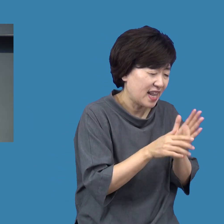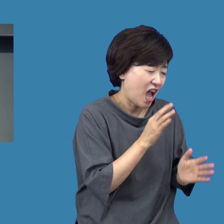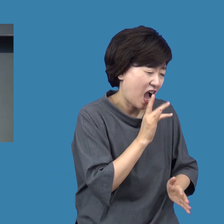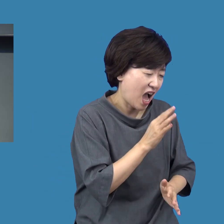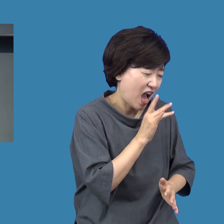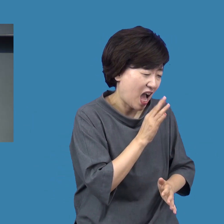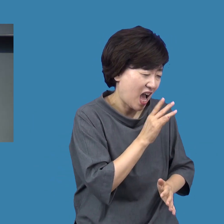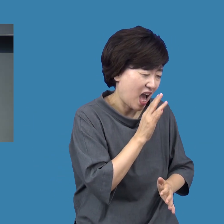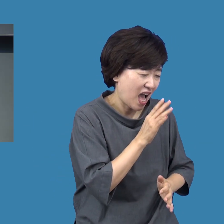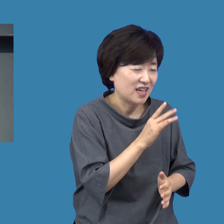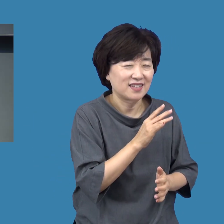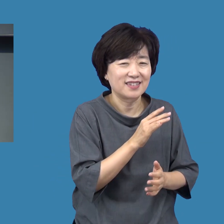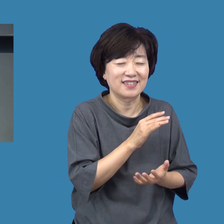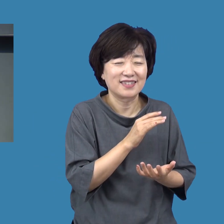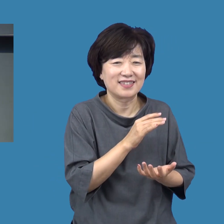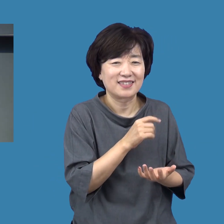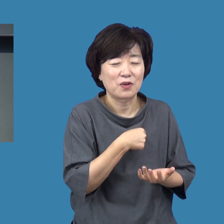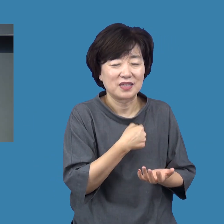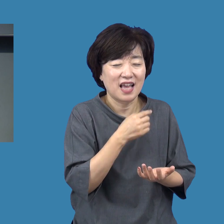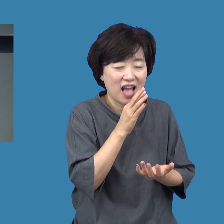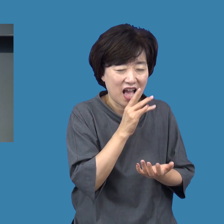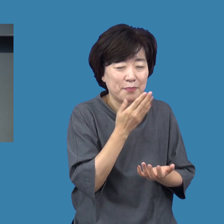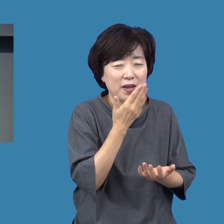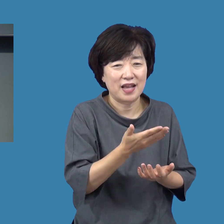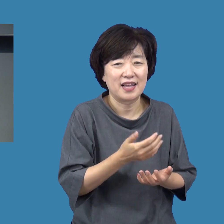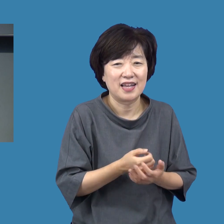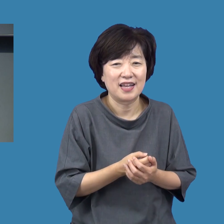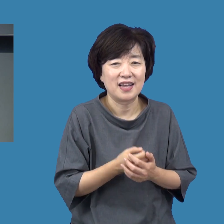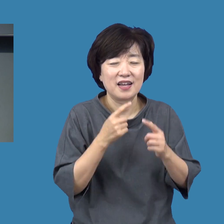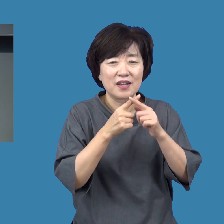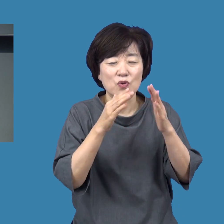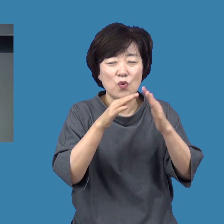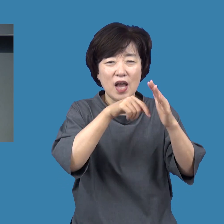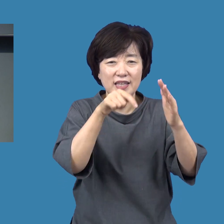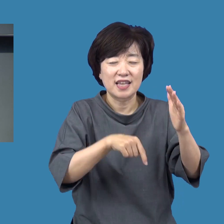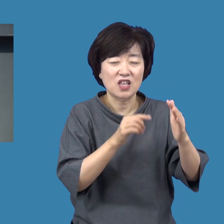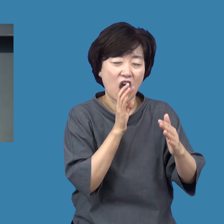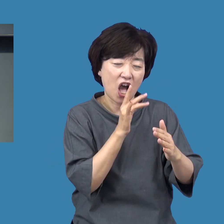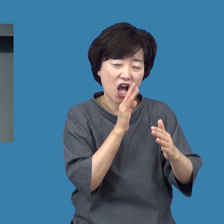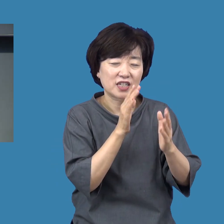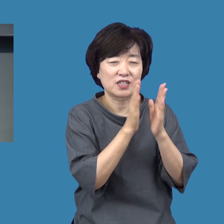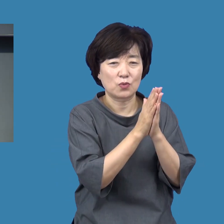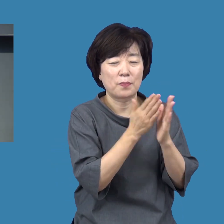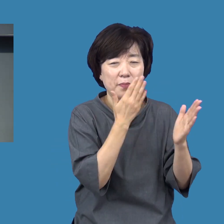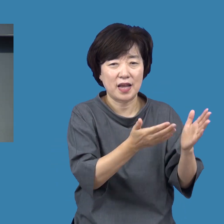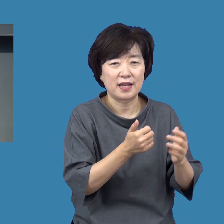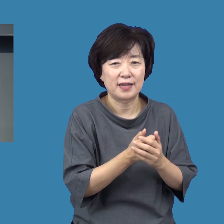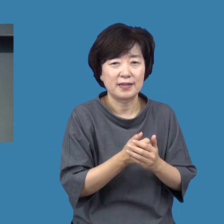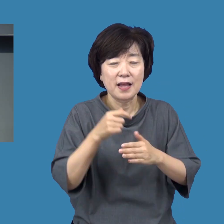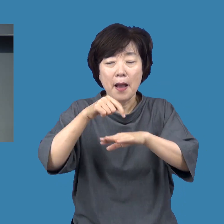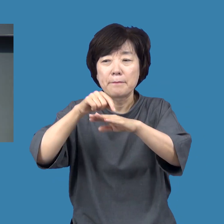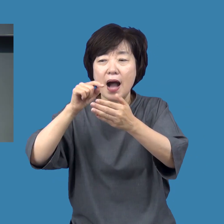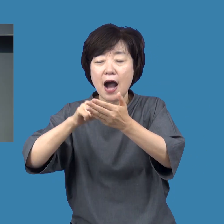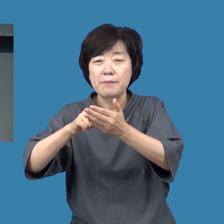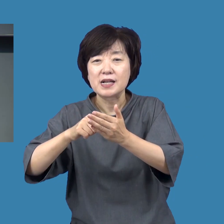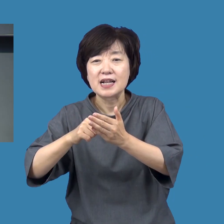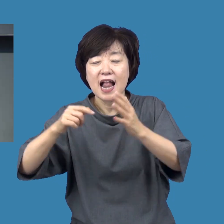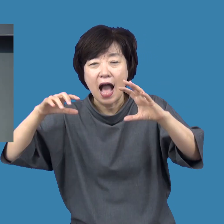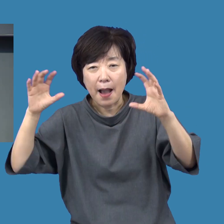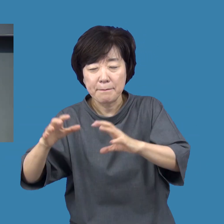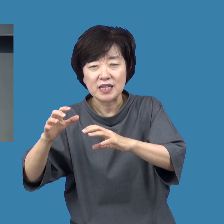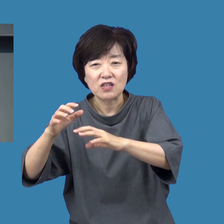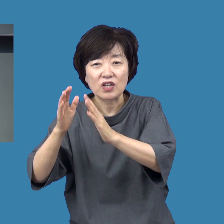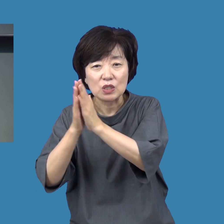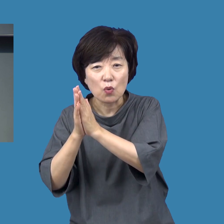합심해서 기도합시다. 그럼 와 하고 기도하는데 사실 이건 개인적으로 그냥 기도하는 거고, 합심해서 기도한다고 뭐냐면 한